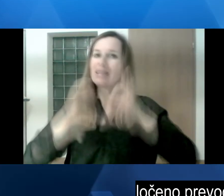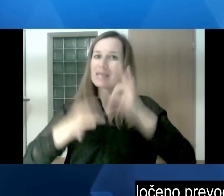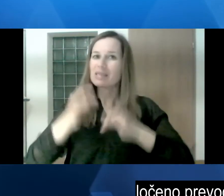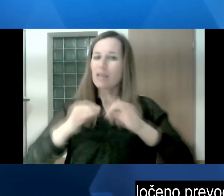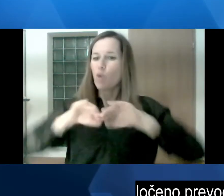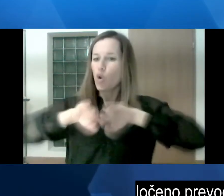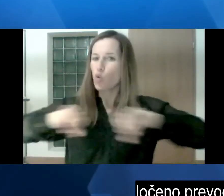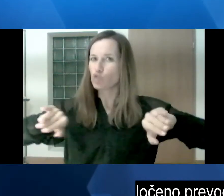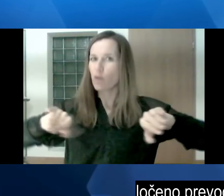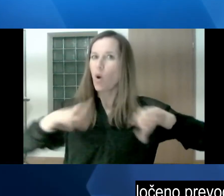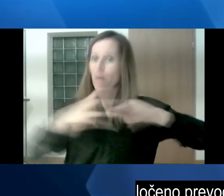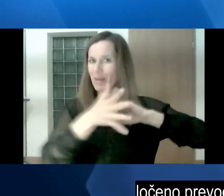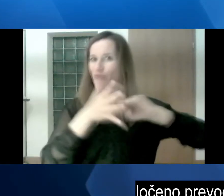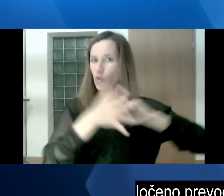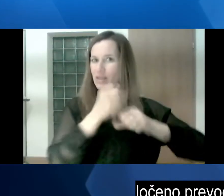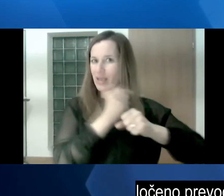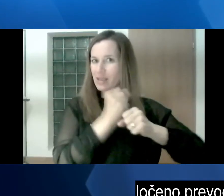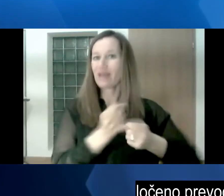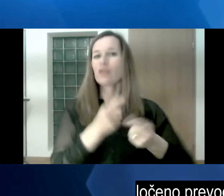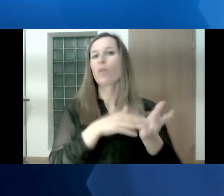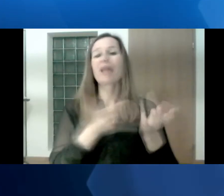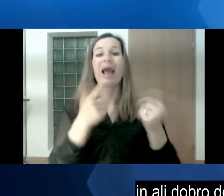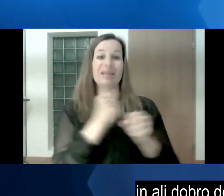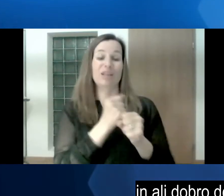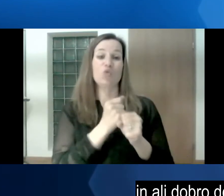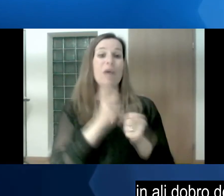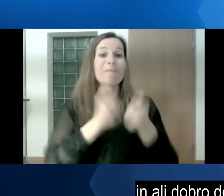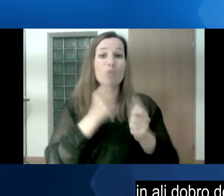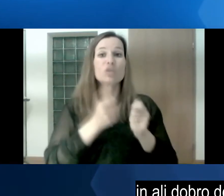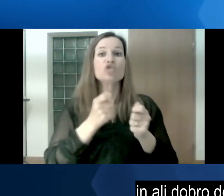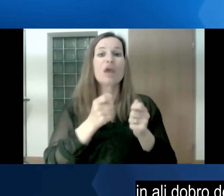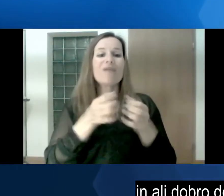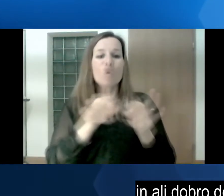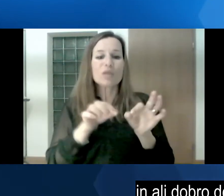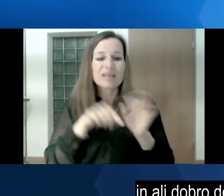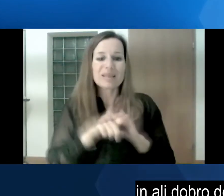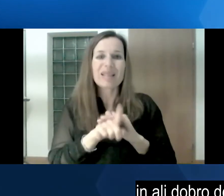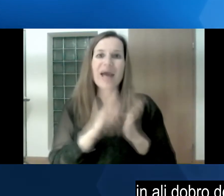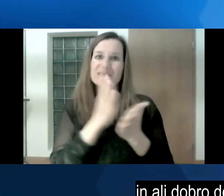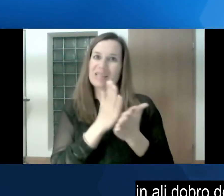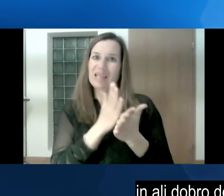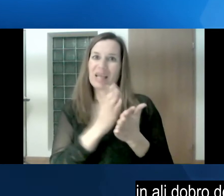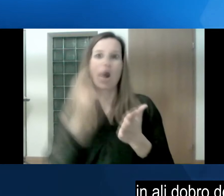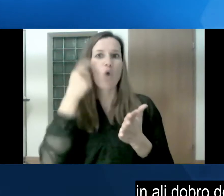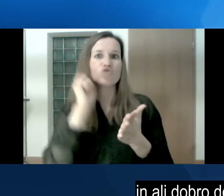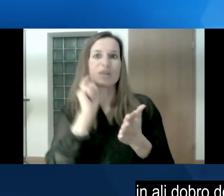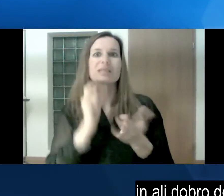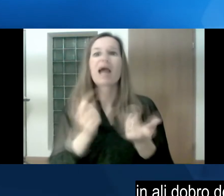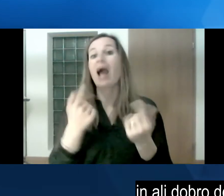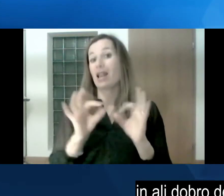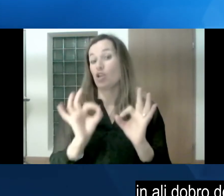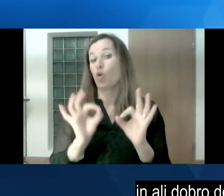pravi, ali deluje bobnič in votlina srednjega ušesa in ali dobro deluje tudi polžek,